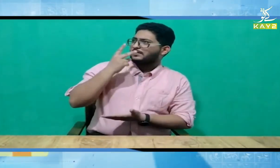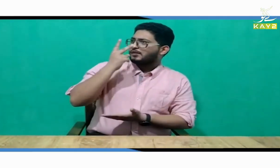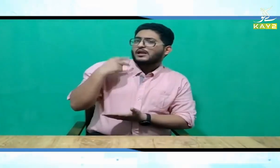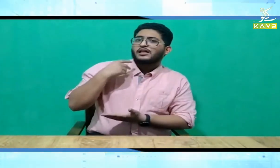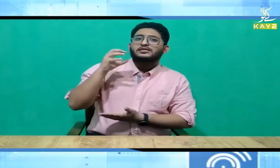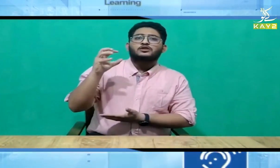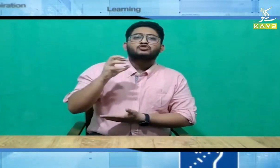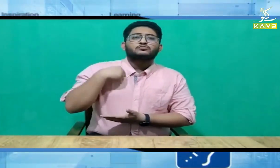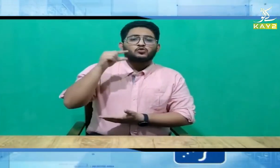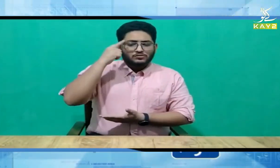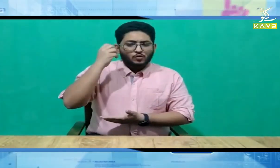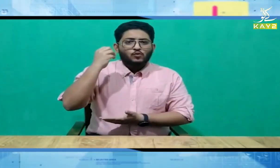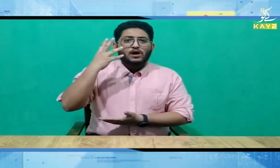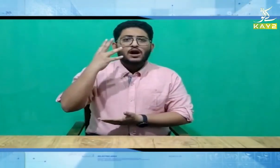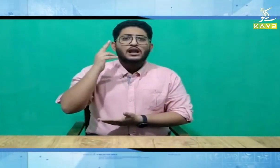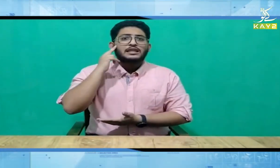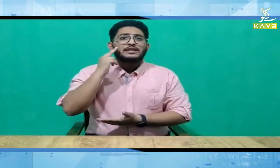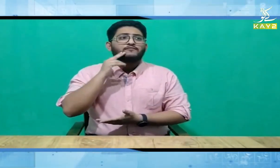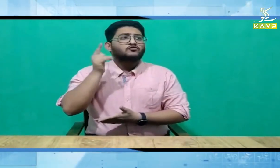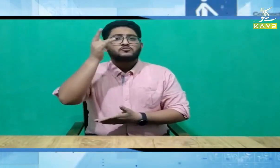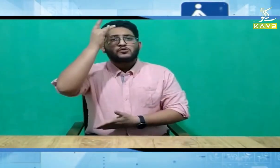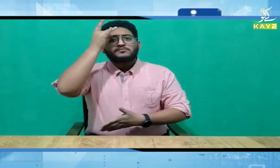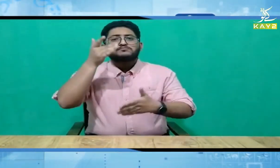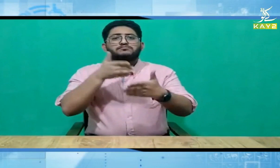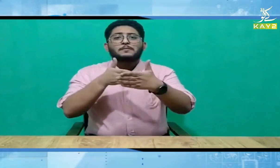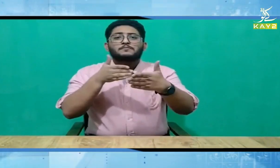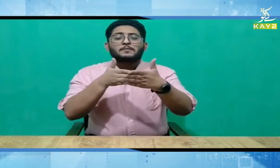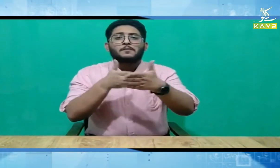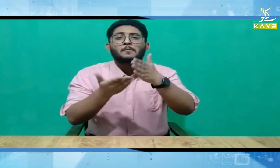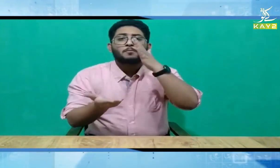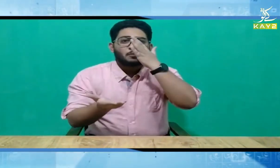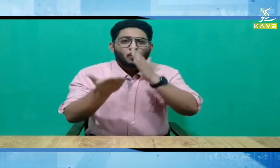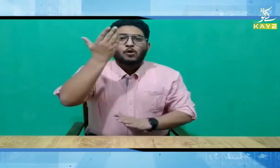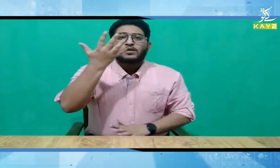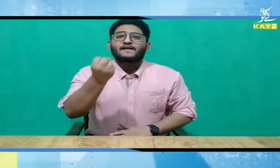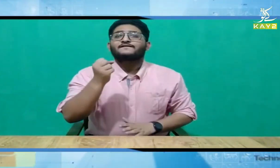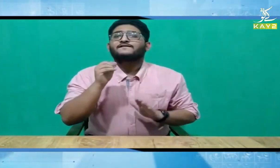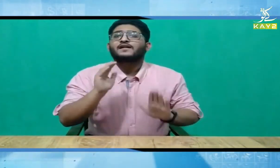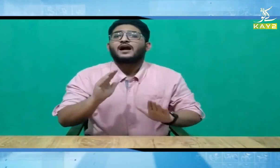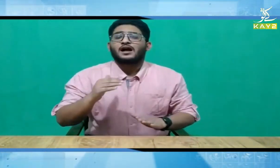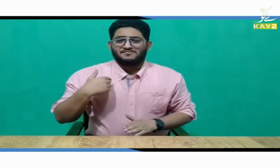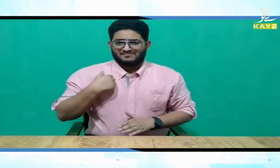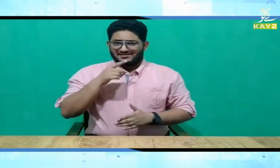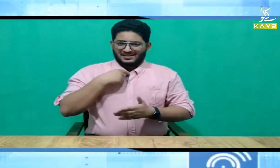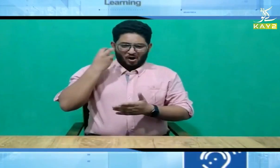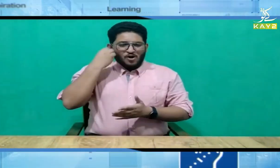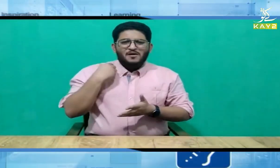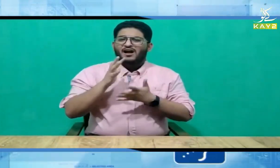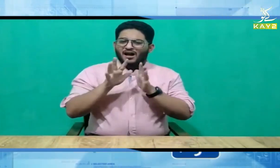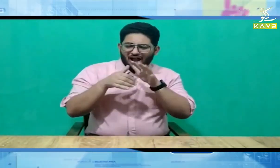दोनों बोल और सुन नहीं सकते। मैंने बचपन से इशारों की ज़बान में उनसे कम्युनिकेशन करी है और समझा है और जाना है कि मतलब इस कम्युनिटी